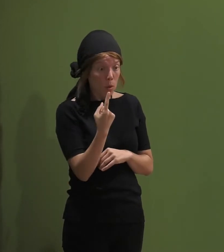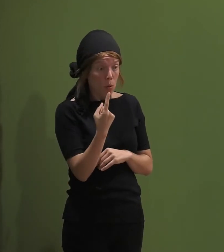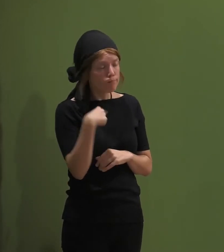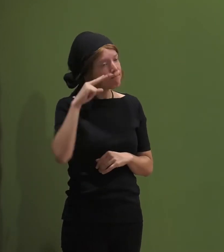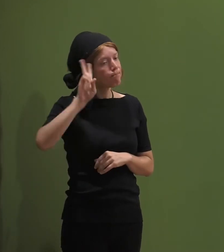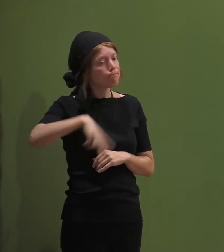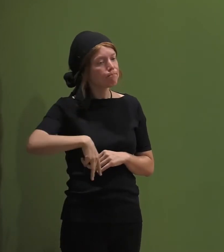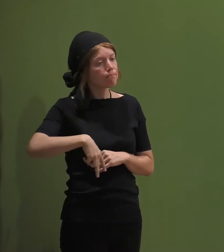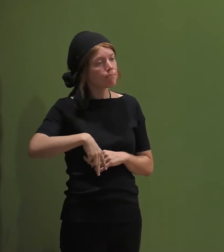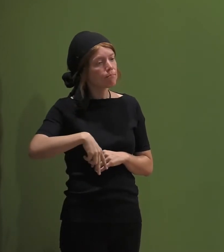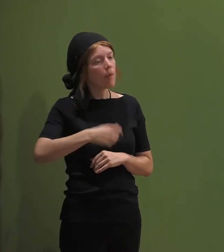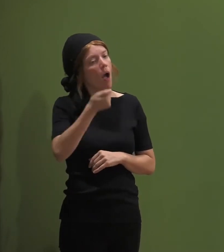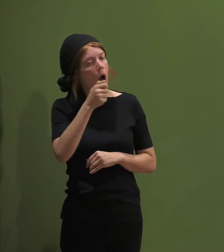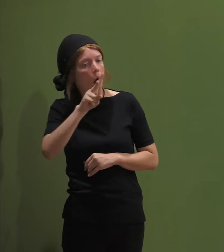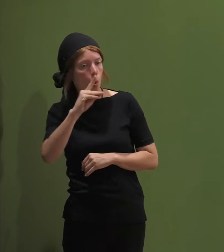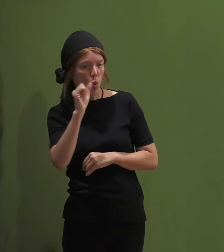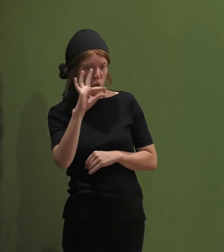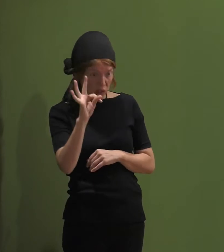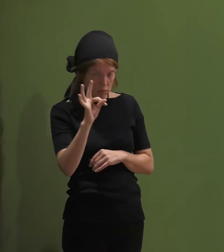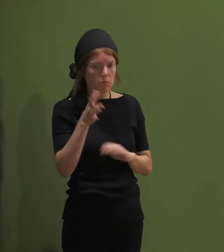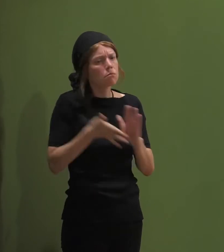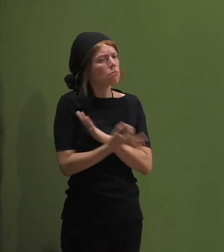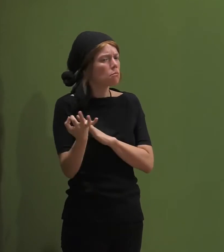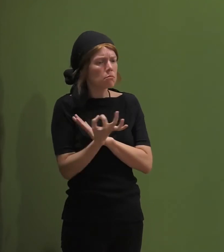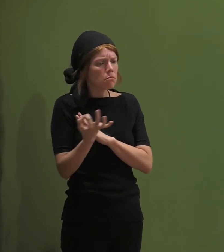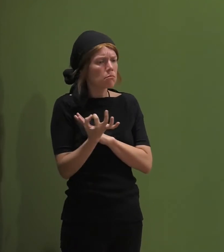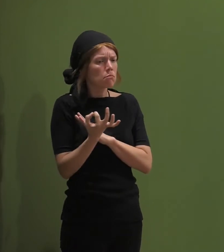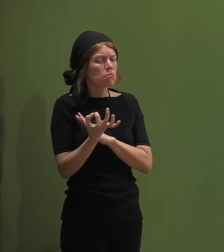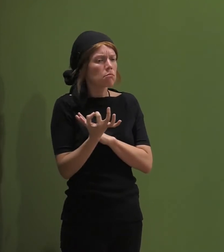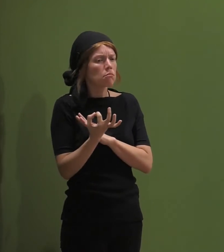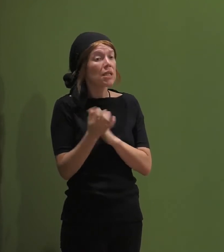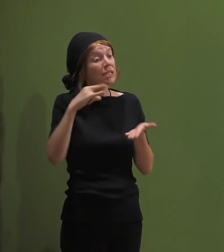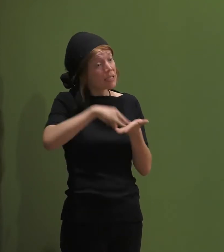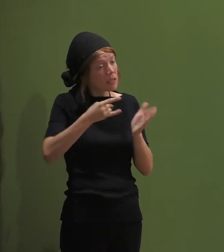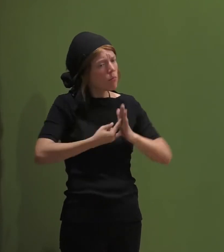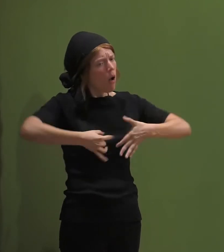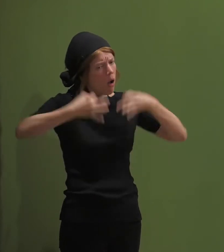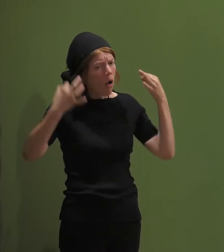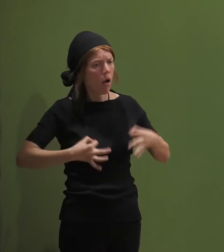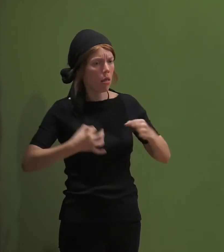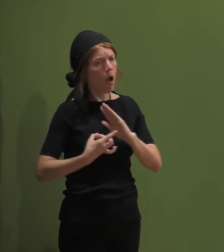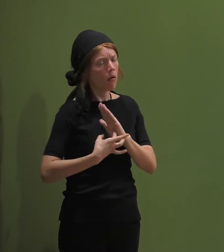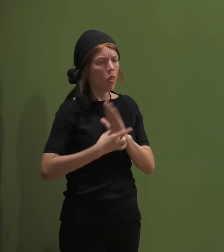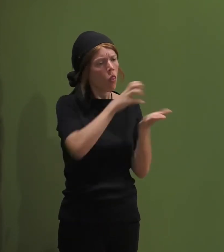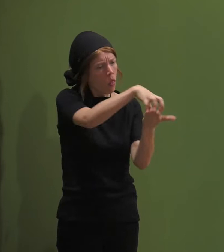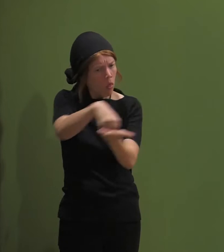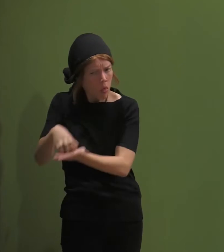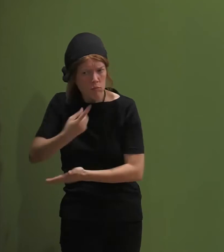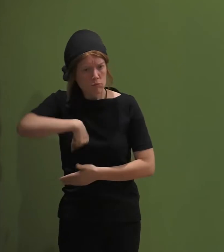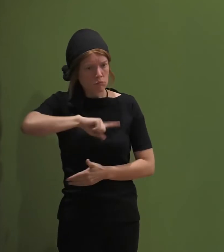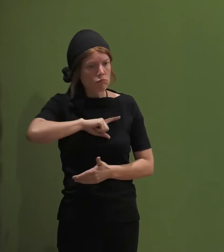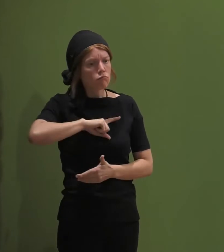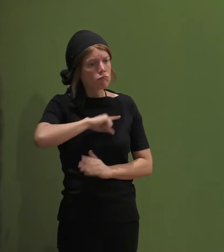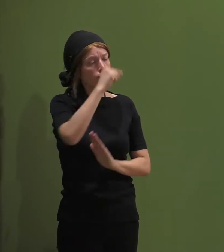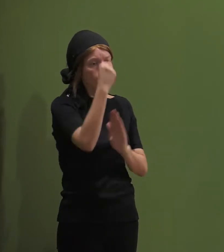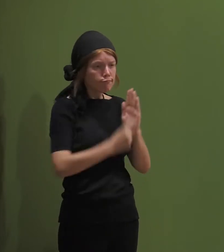el reconocimiento Audit supone que la ANECA certifica que el sistema de garantía de calidad de nuestros centros cumple con